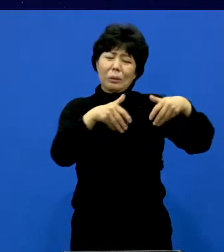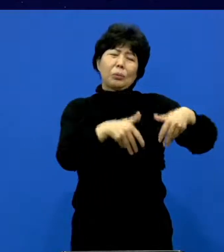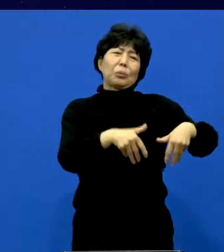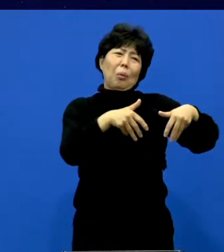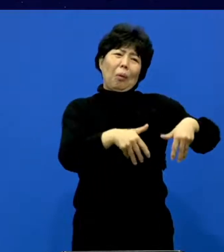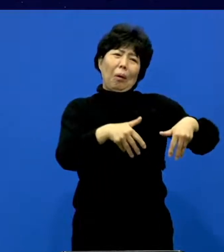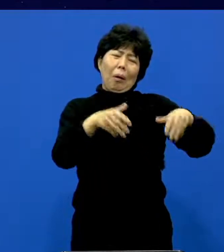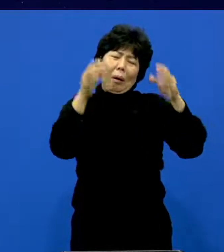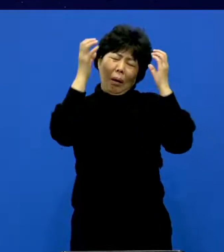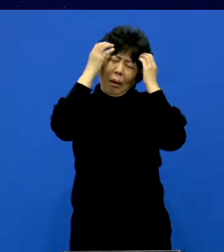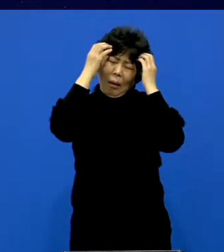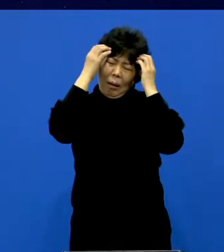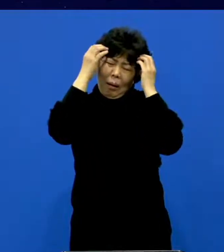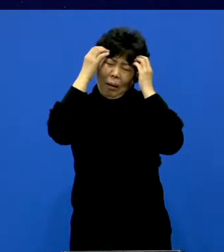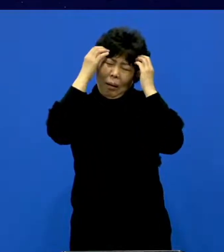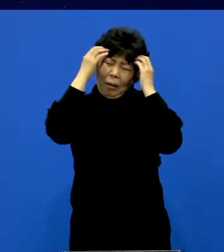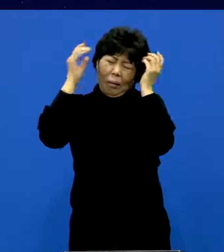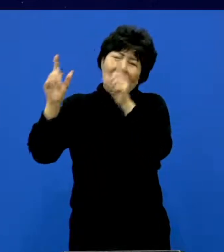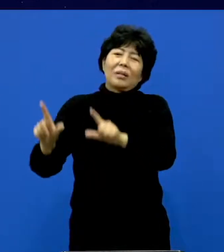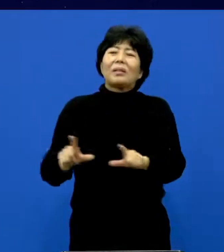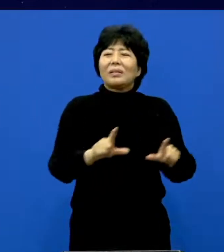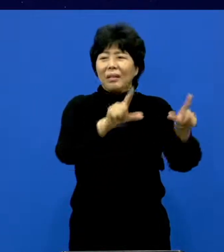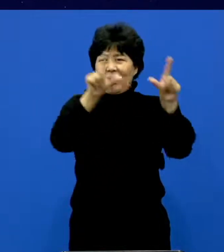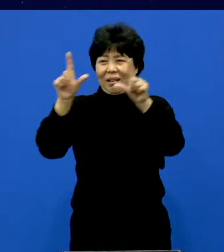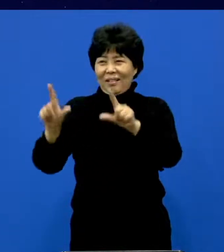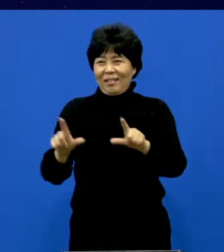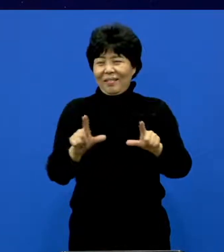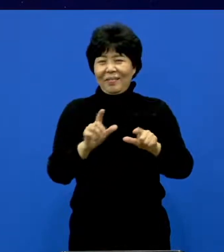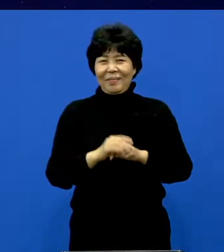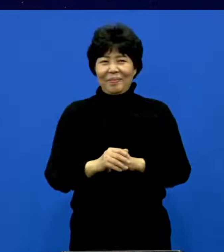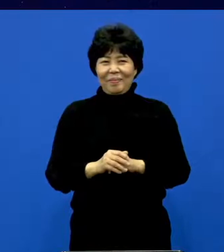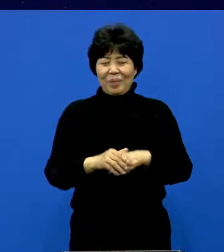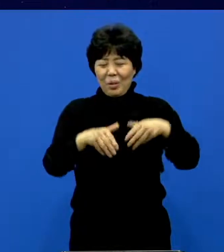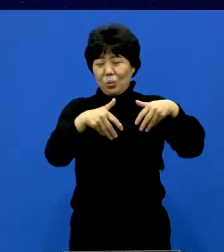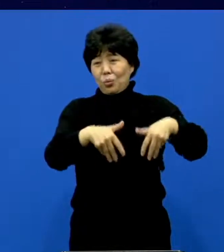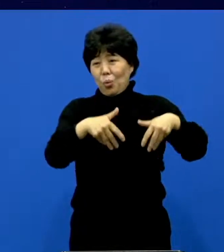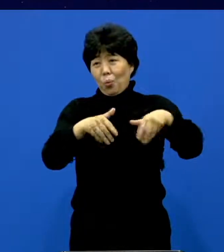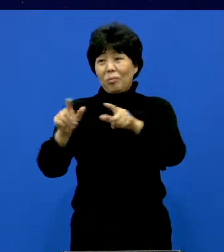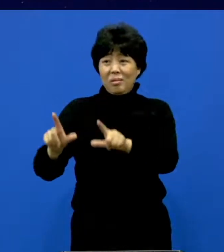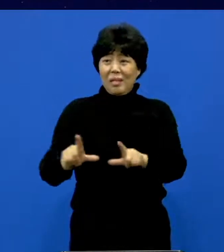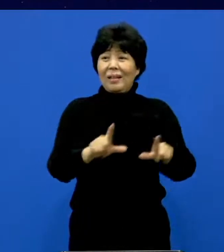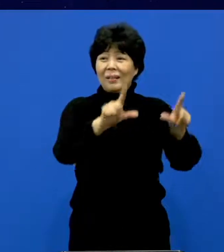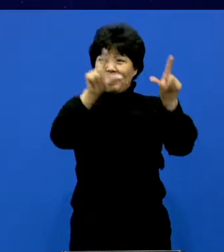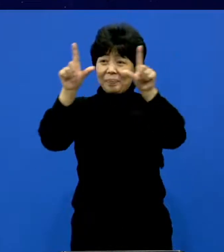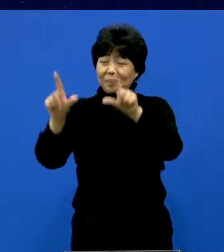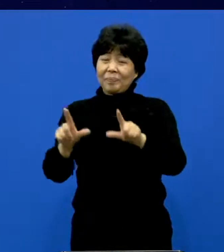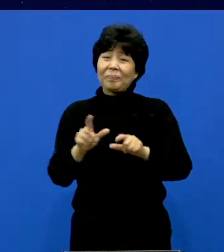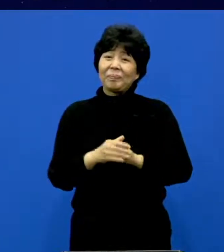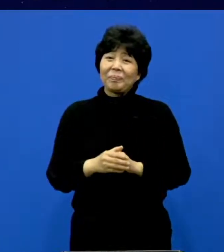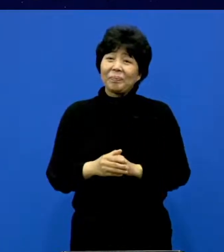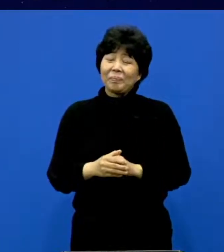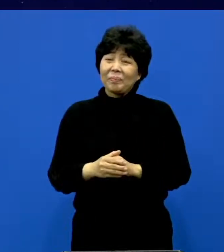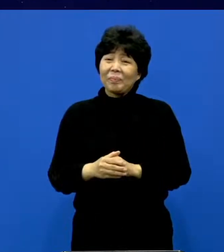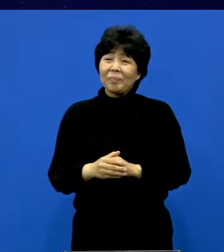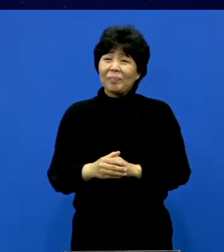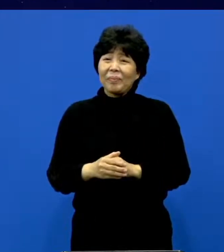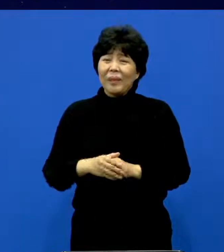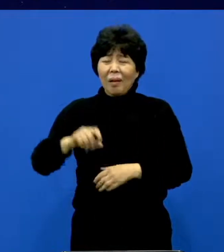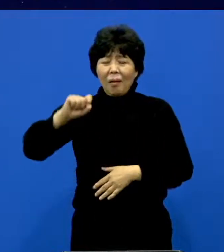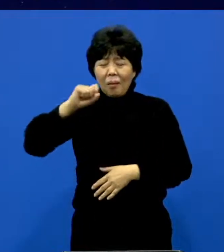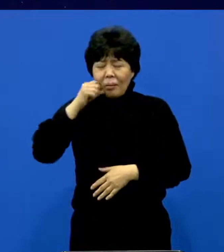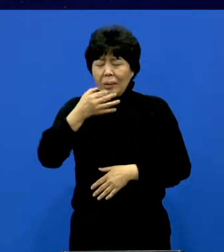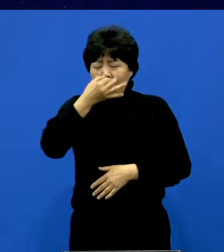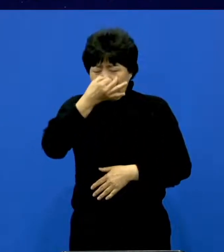얼마나 고생하며 울음을 삼키고 고통을 겪어내고 종살이 하였잖아요. 여러분, 그토록 어려운